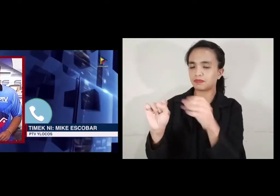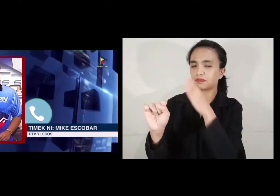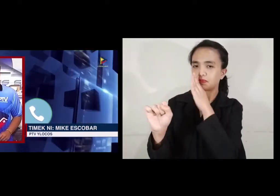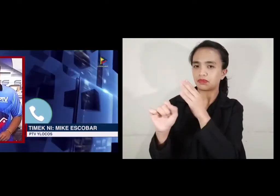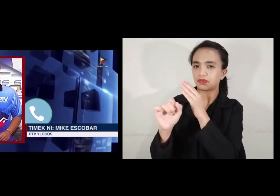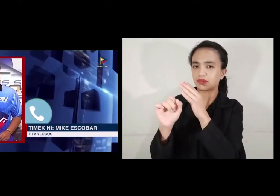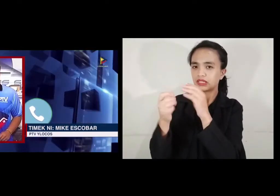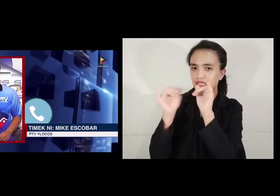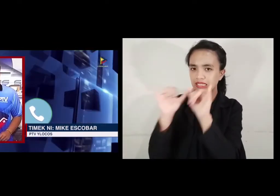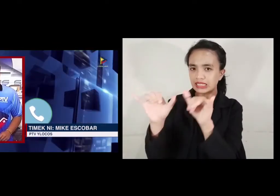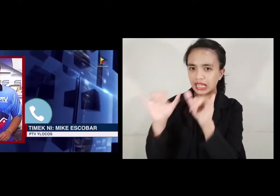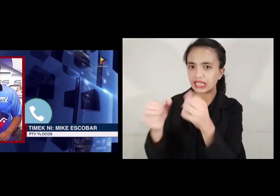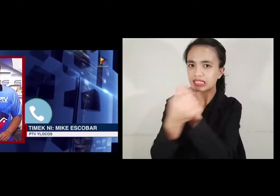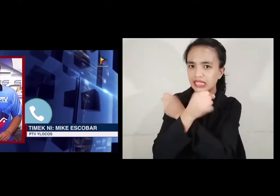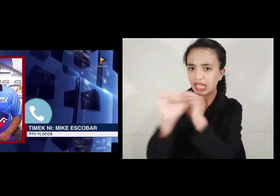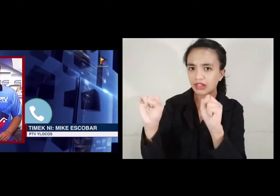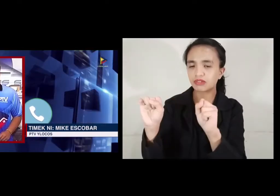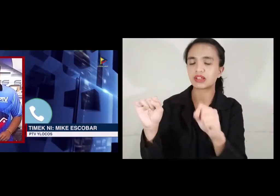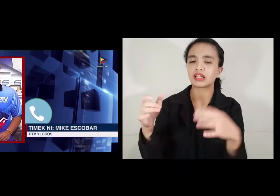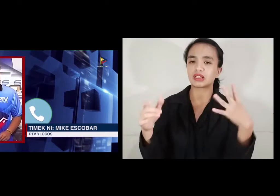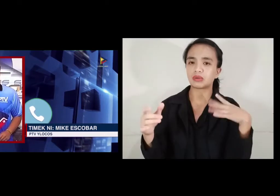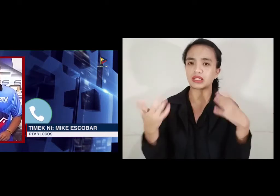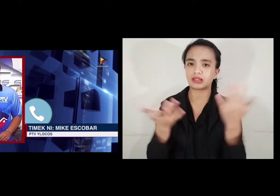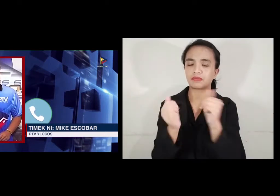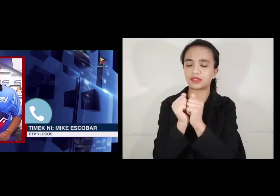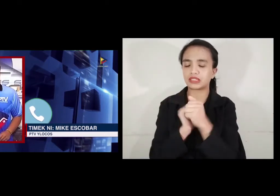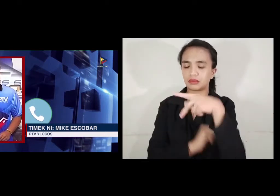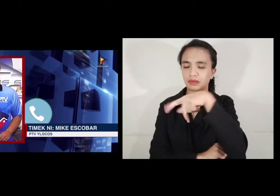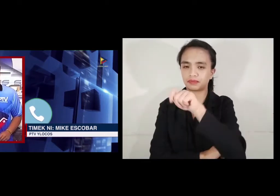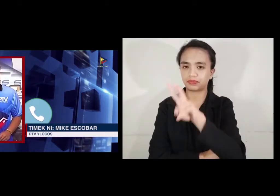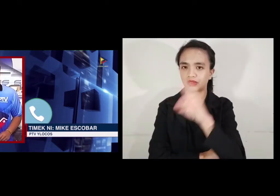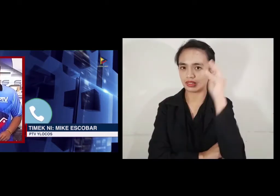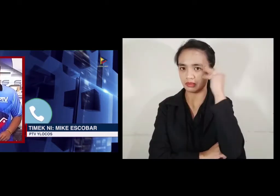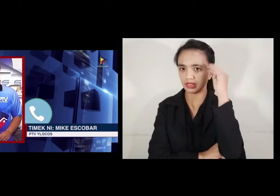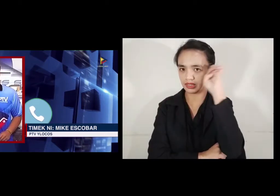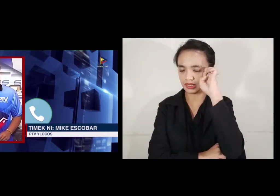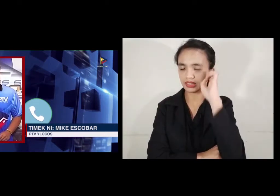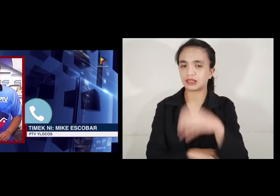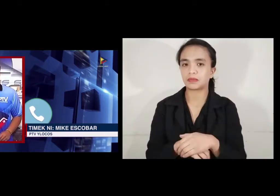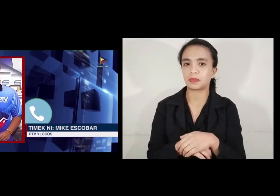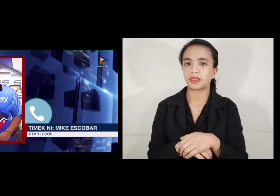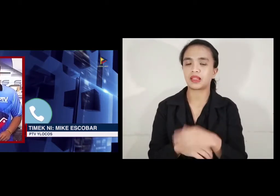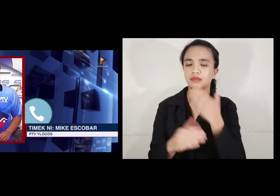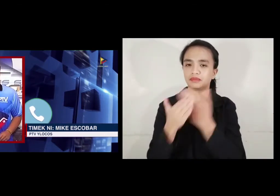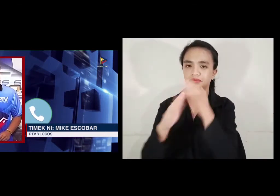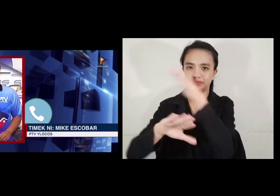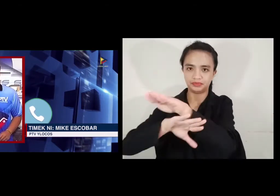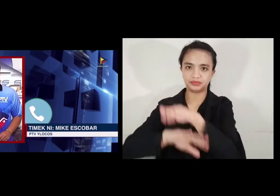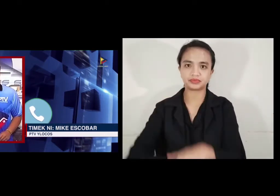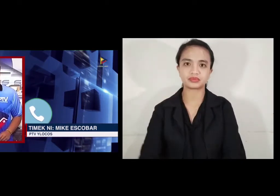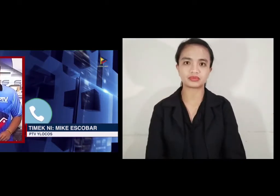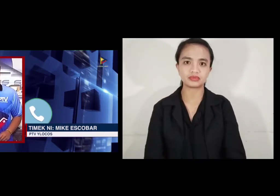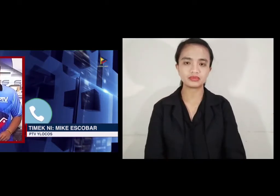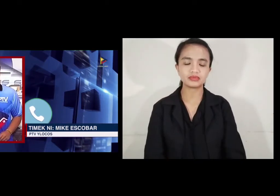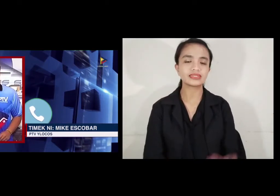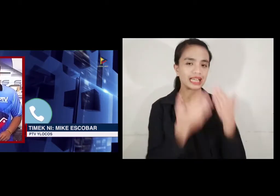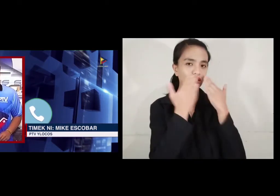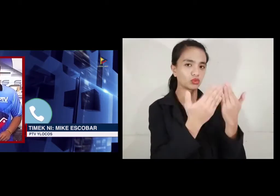Ken regards kadagiti kadwa ita kasamang Mike Escobar iti PTV Ilocos. Maraming salamat po. Ken naimbag nga